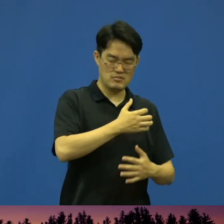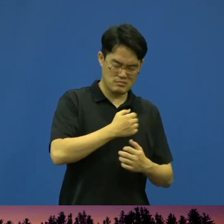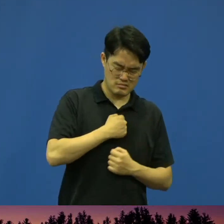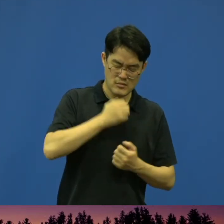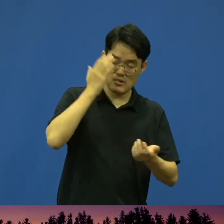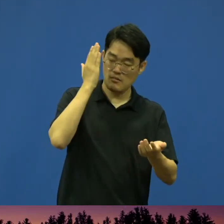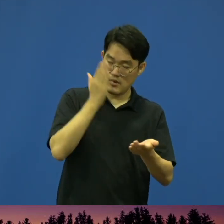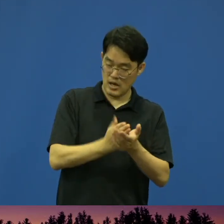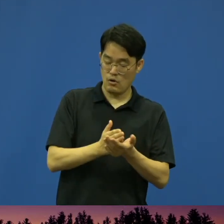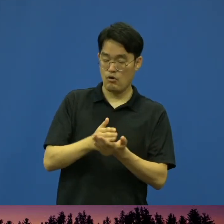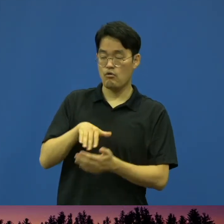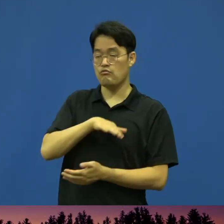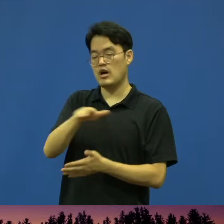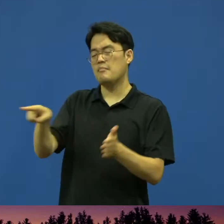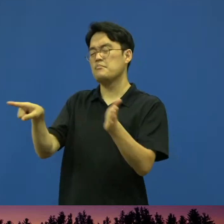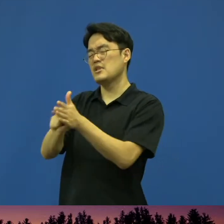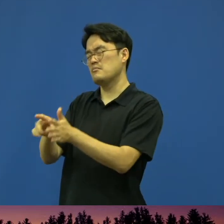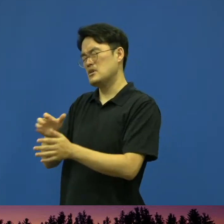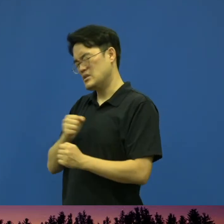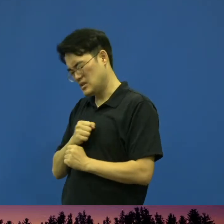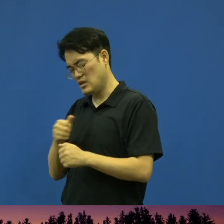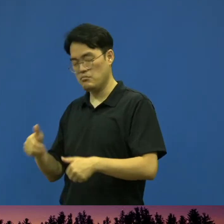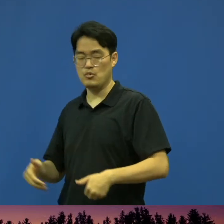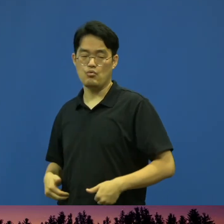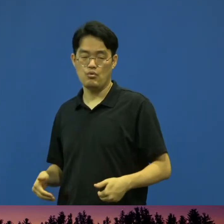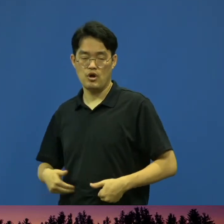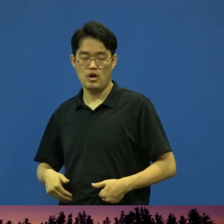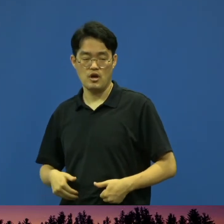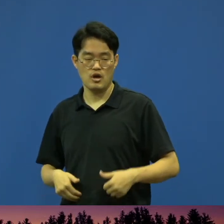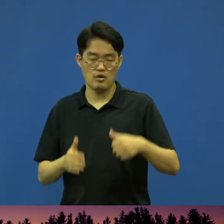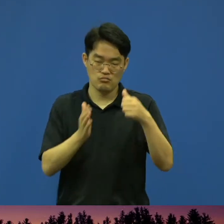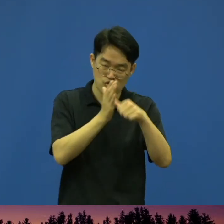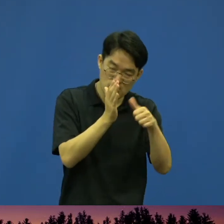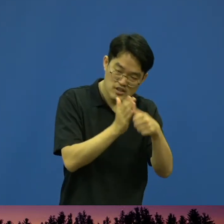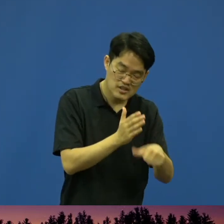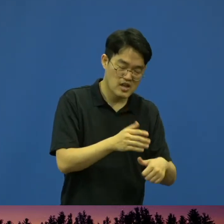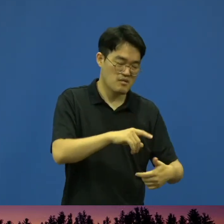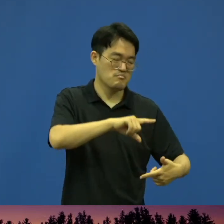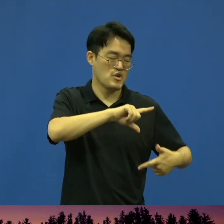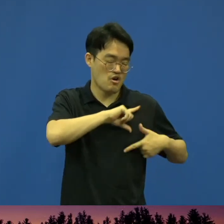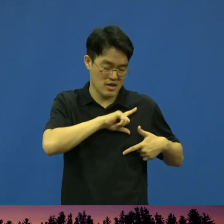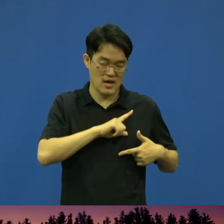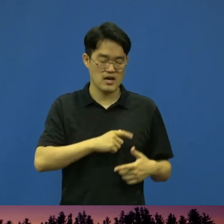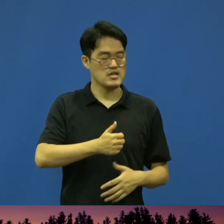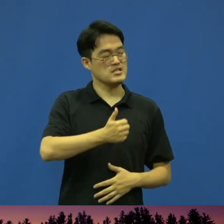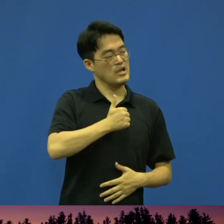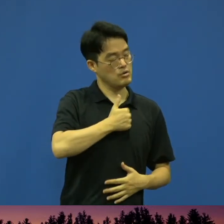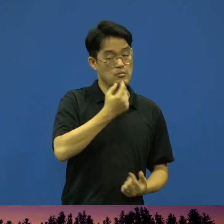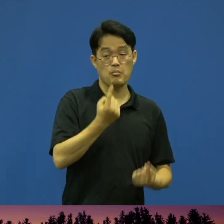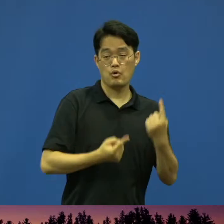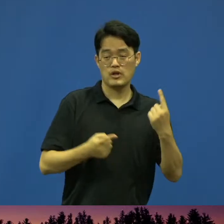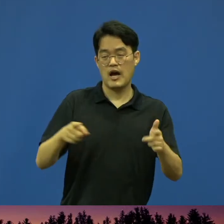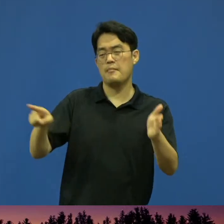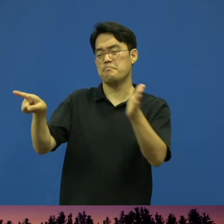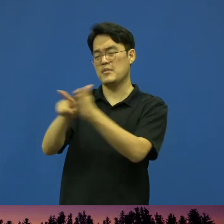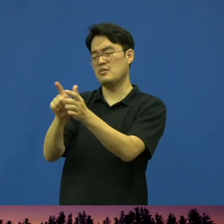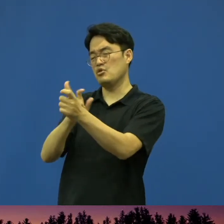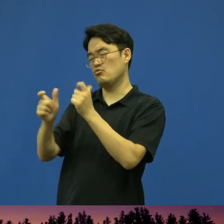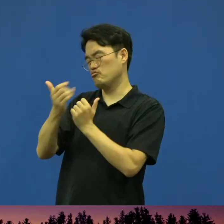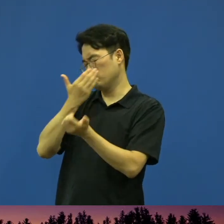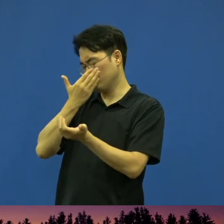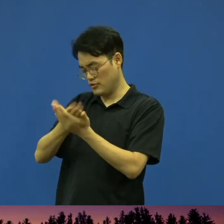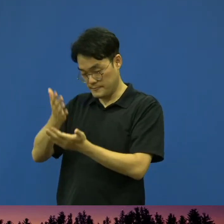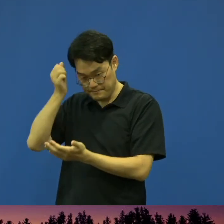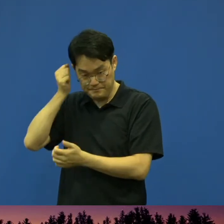우리가 지켜야 되는 것은 물질이 아니라 믿음이라는 거예요. 우리가 지켜야 되는 것은 명예가 아니라 믿음이라는 것을 기억하십시오. 여러분,